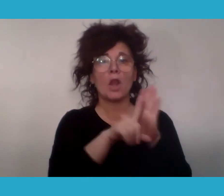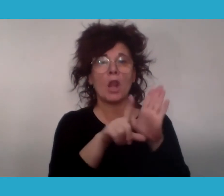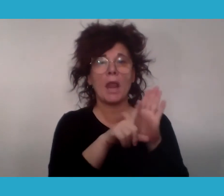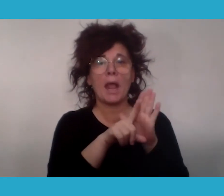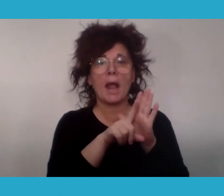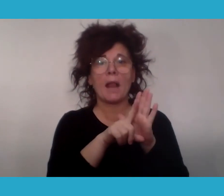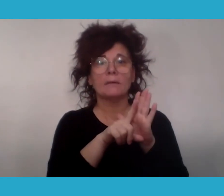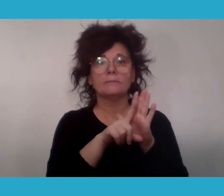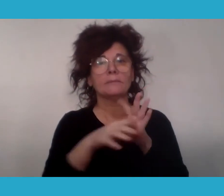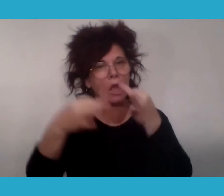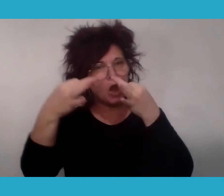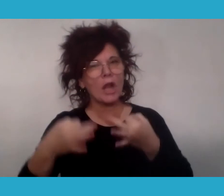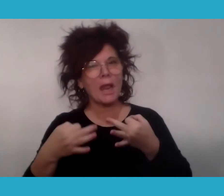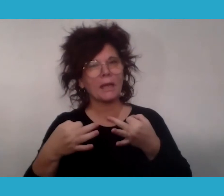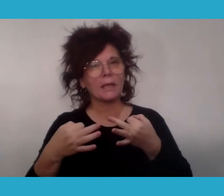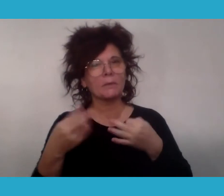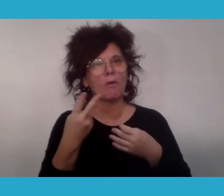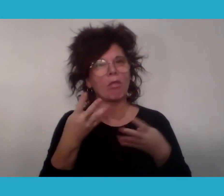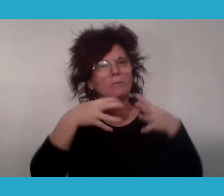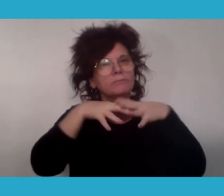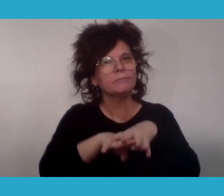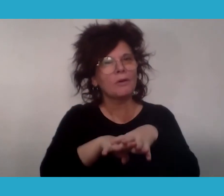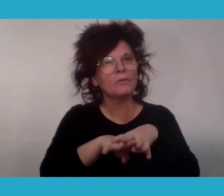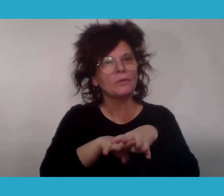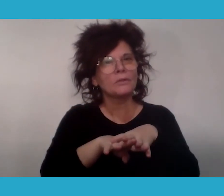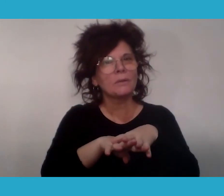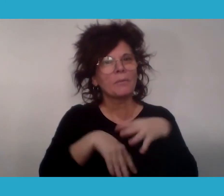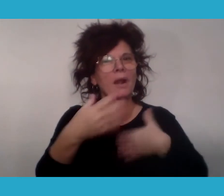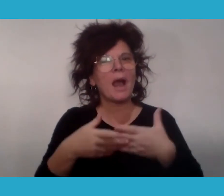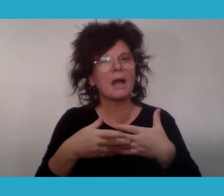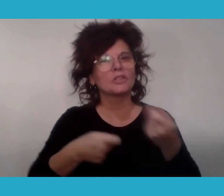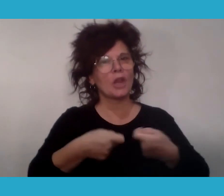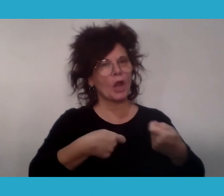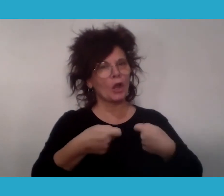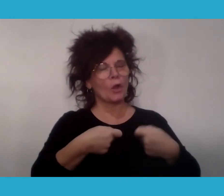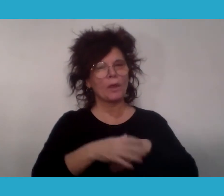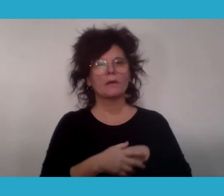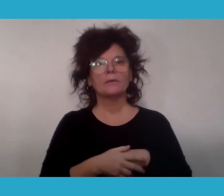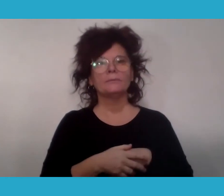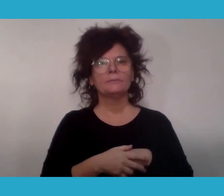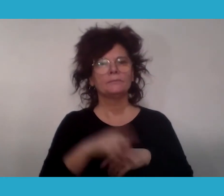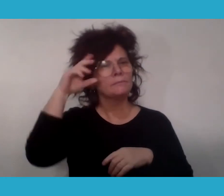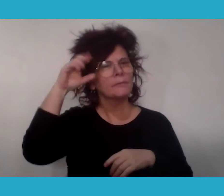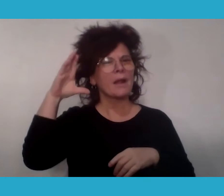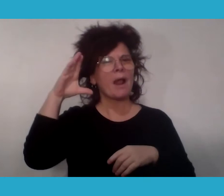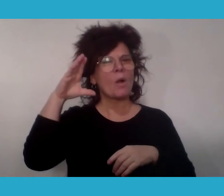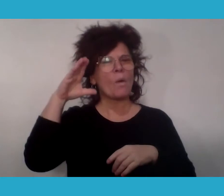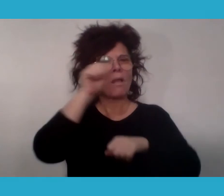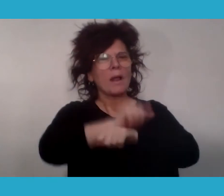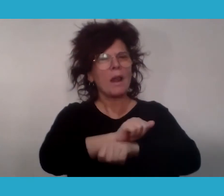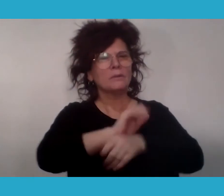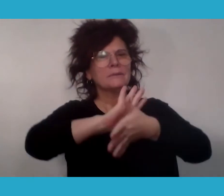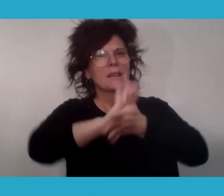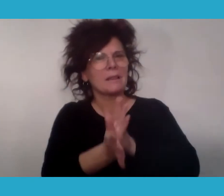lo legítimo converjan en acciones de gobierno. Invita a recordar sobre la esclavitud y el holocausto que fueron